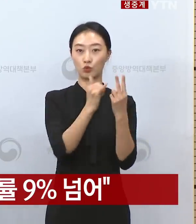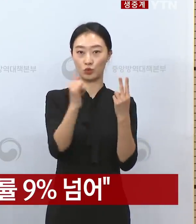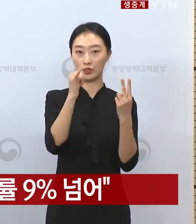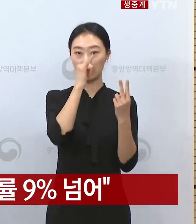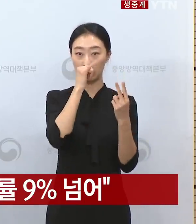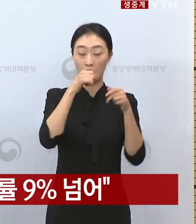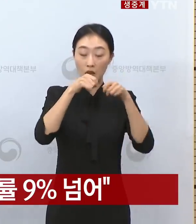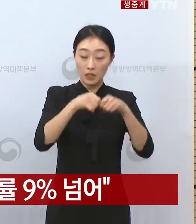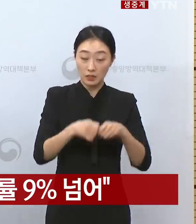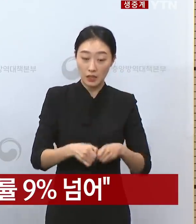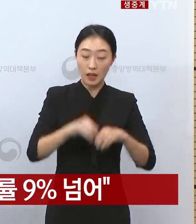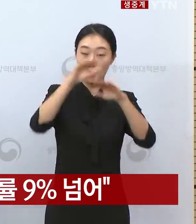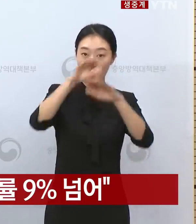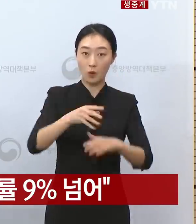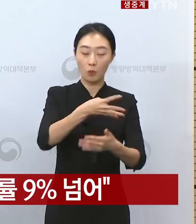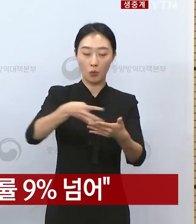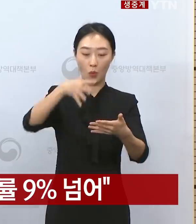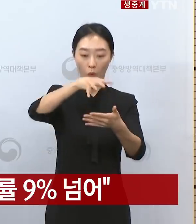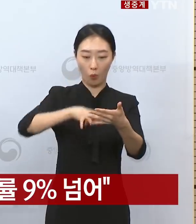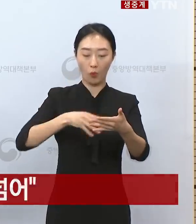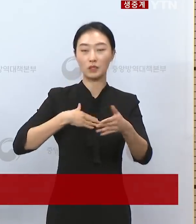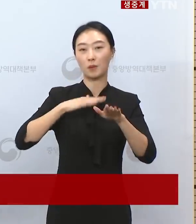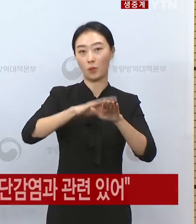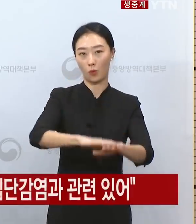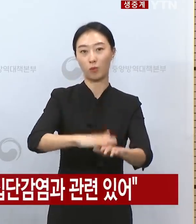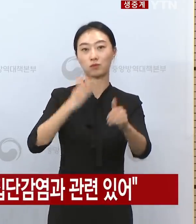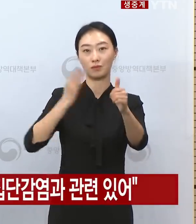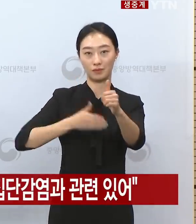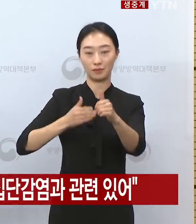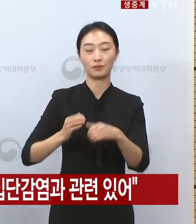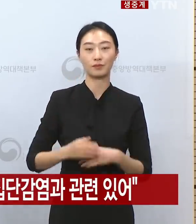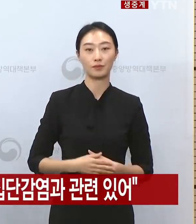상세한 내용은 표로 참고해 주시기를 바랍니다.